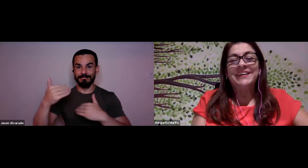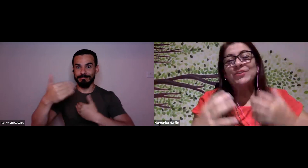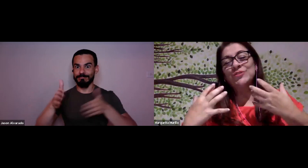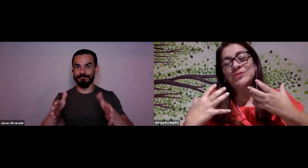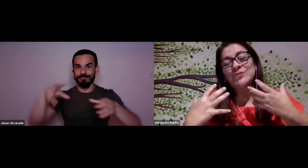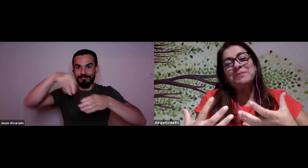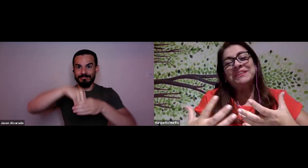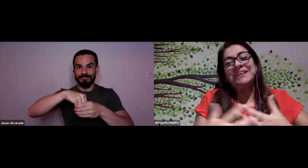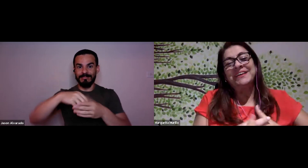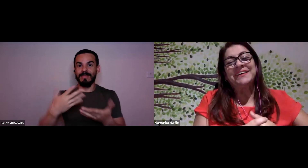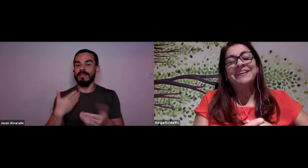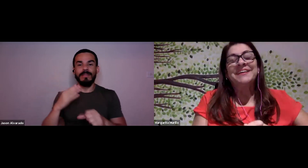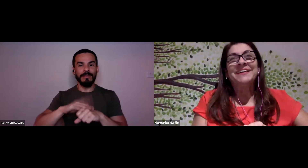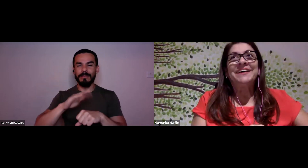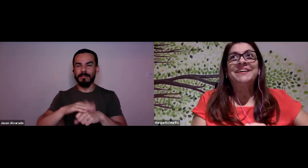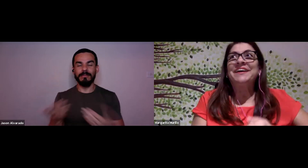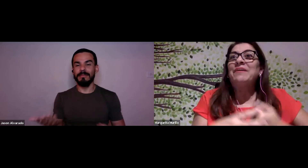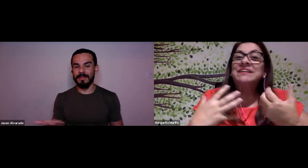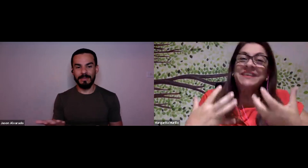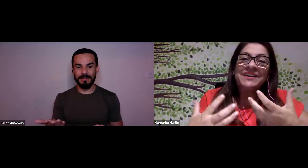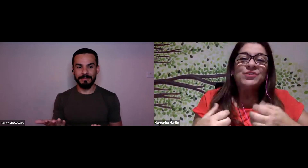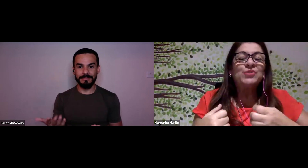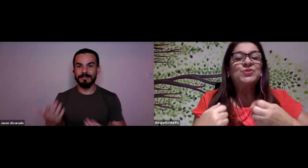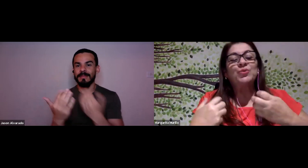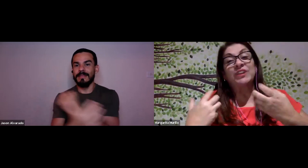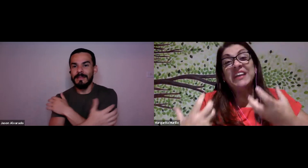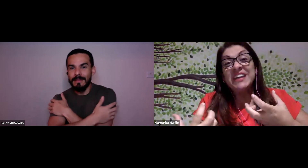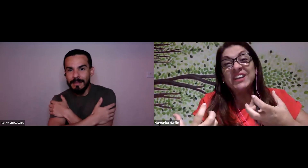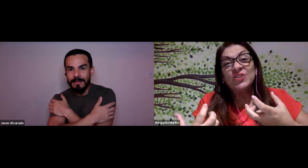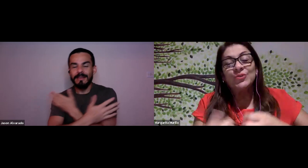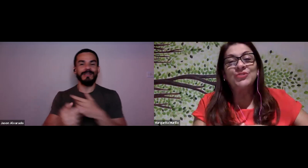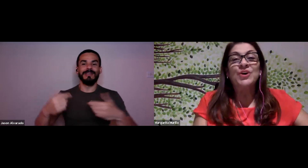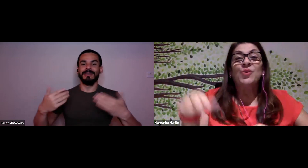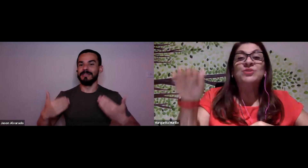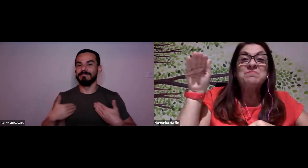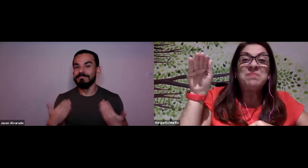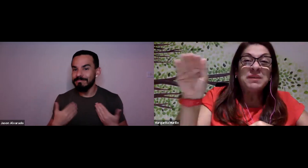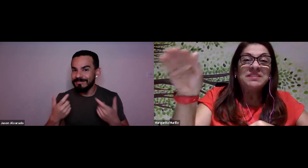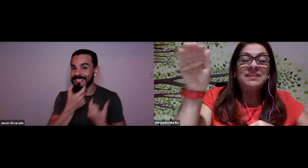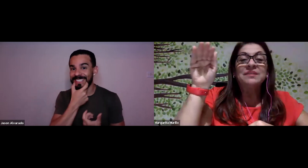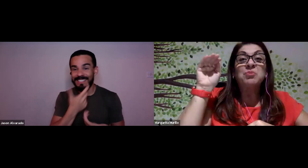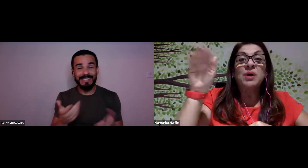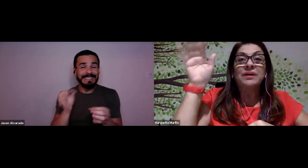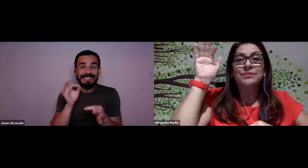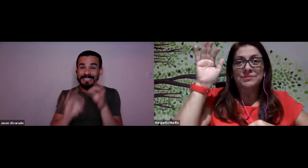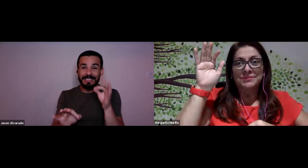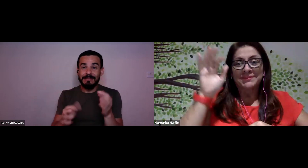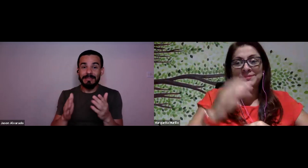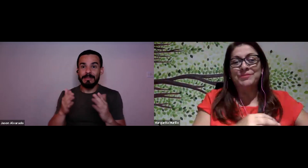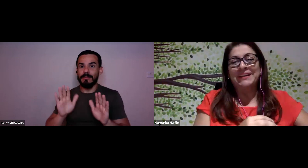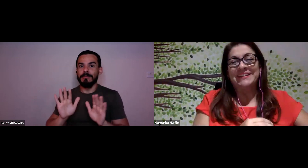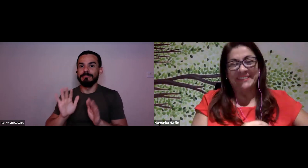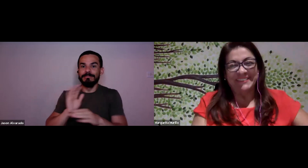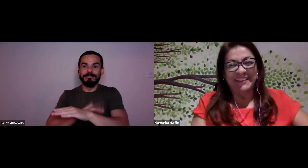y no nos permite abrazarnos o reírnos o simplemente hasta empujarnos